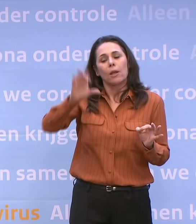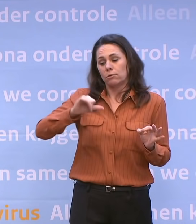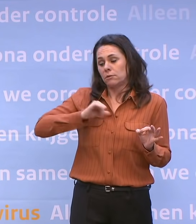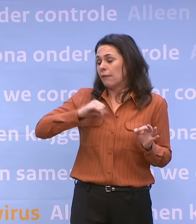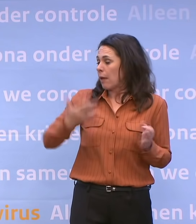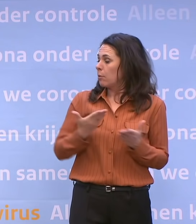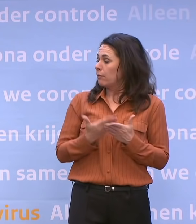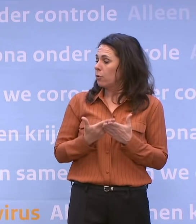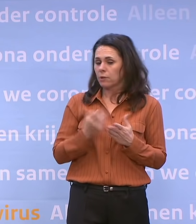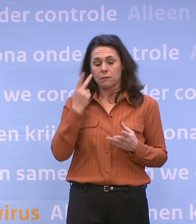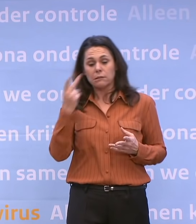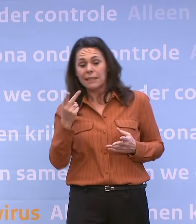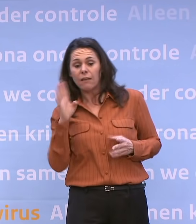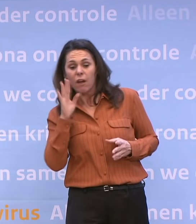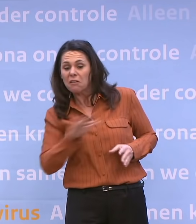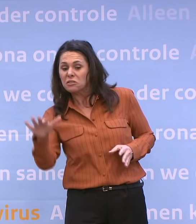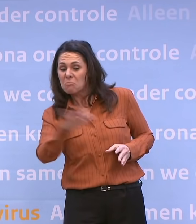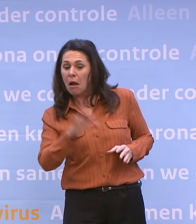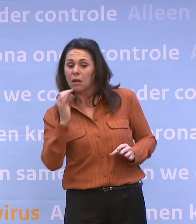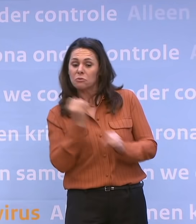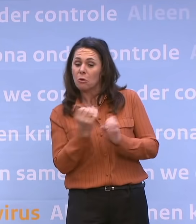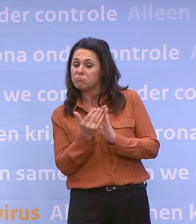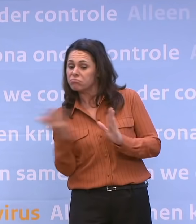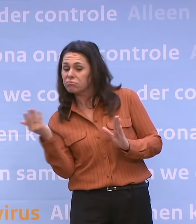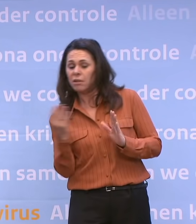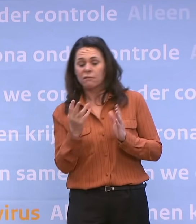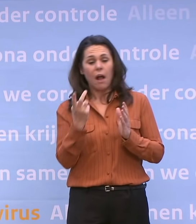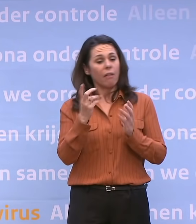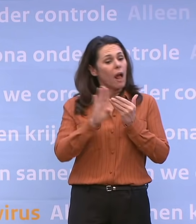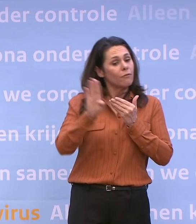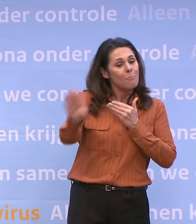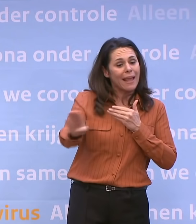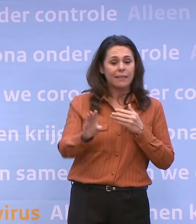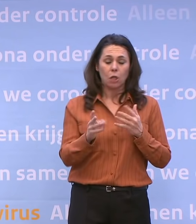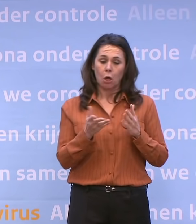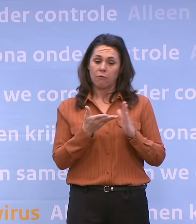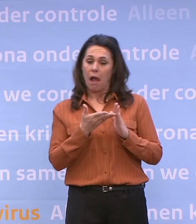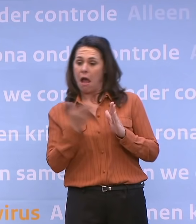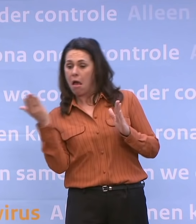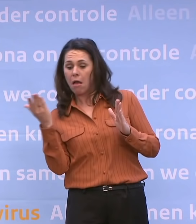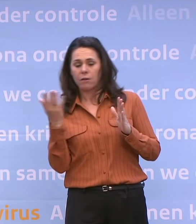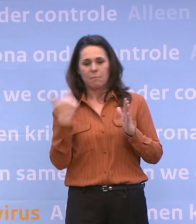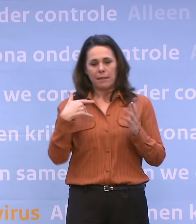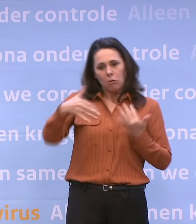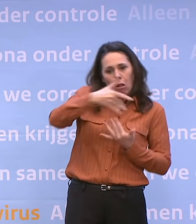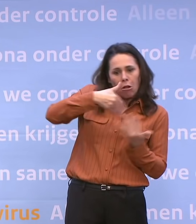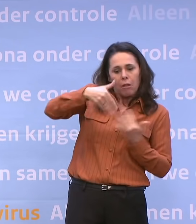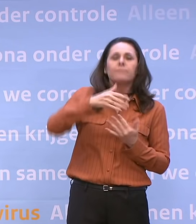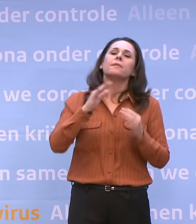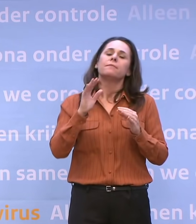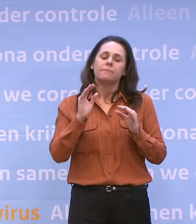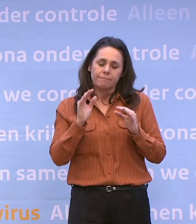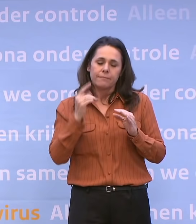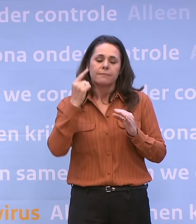als het uit de hand loopt op die vakantieparken, toch nog in aantallen en 1,5 meter overschrijdingen, dus dat mensen te dicht bij elkaar komen, dan kunnen ze alsnog die parken